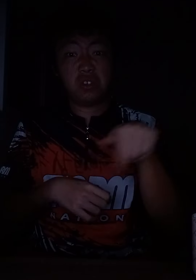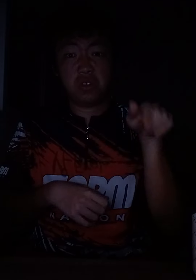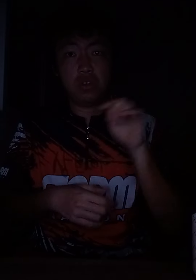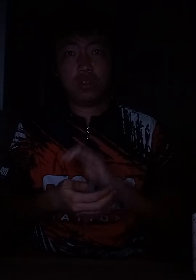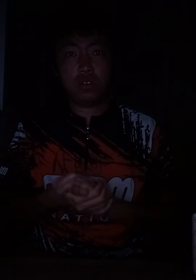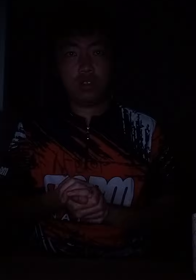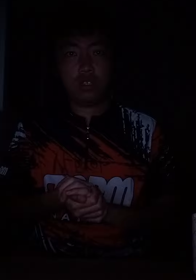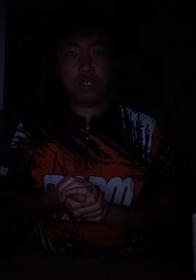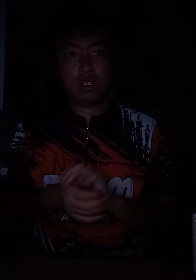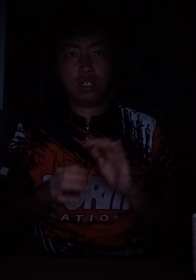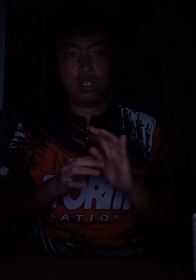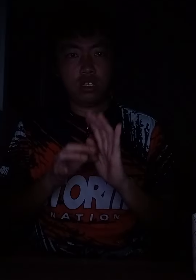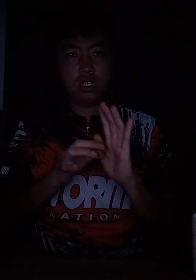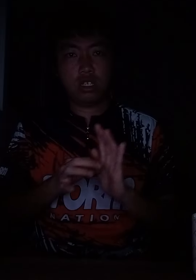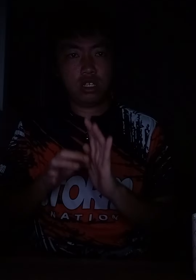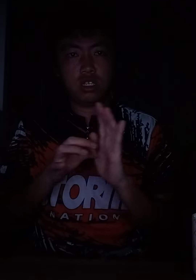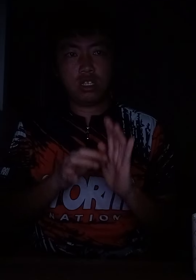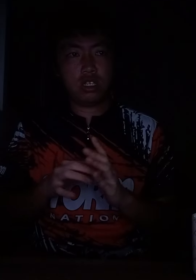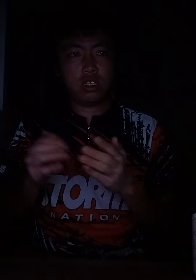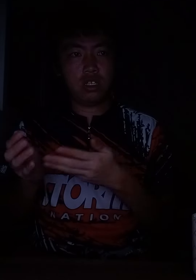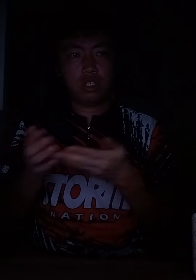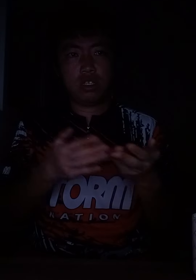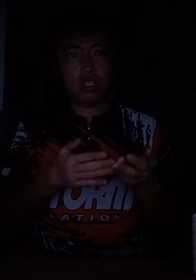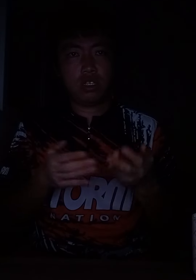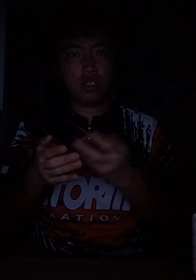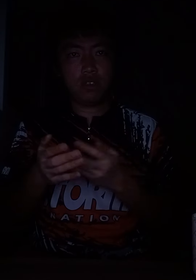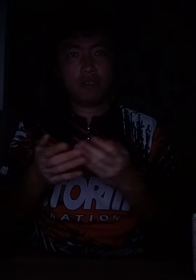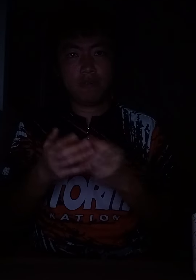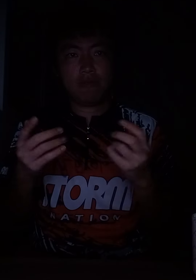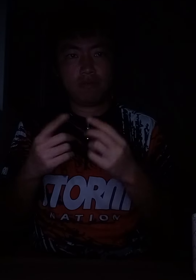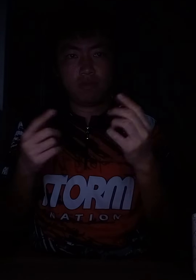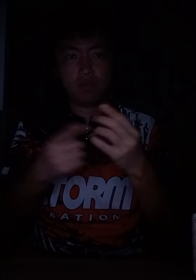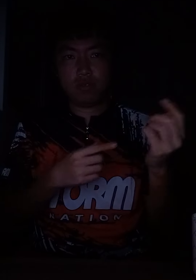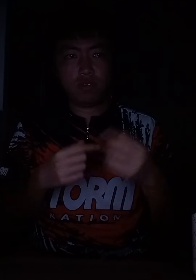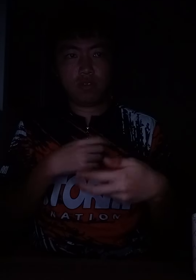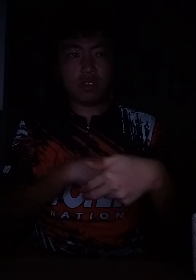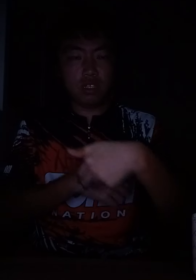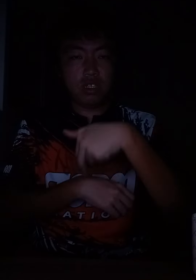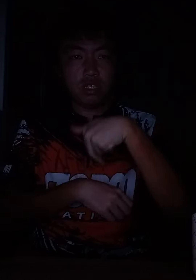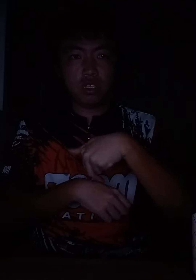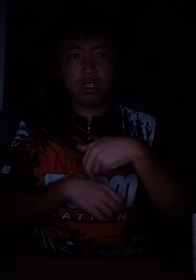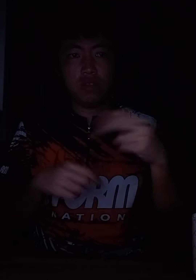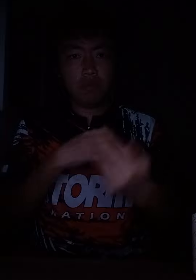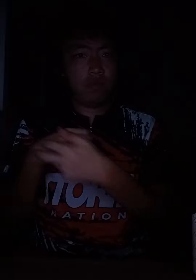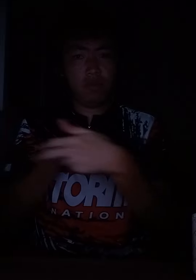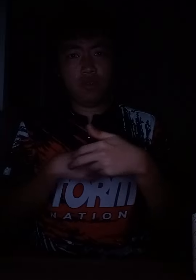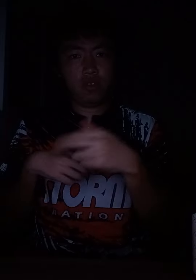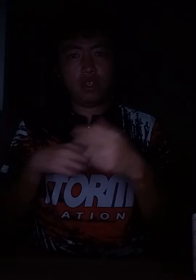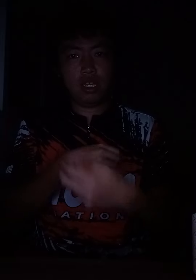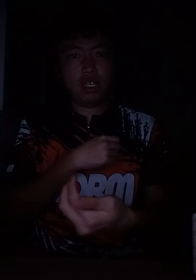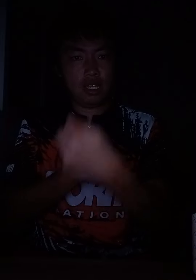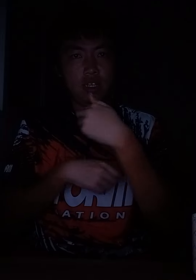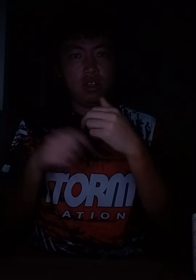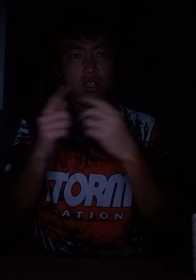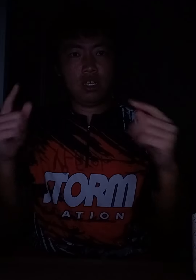코로나가 끝나기 전까지는 서로를 배려해서 버스 이용하거나 지하철 이용할